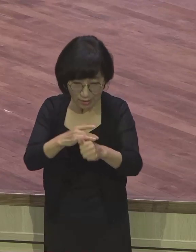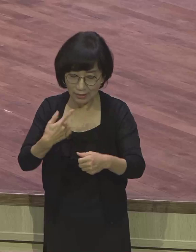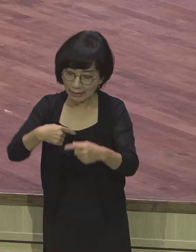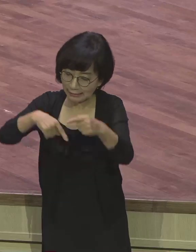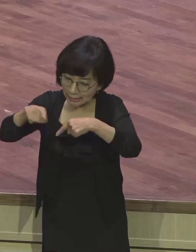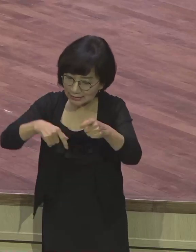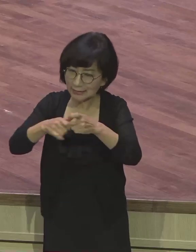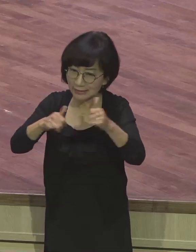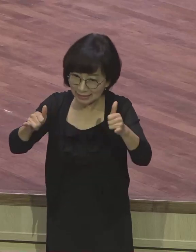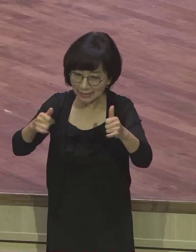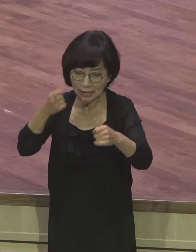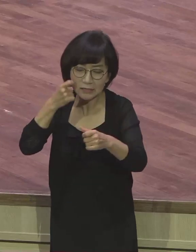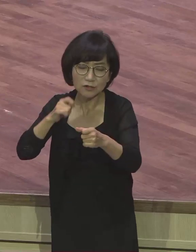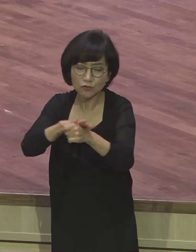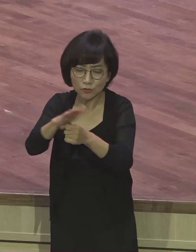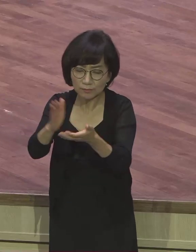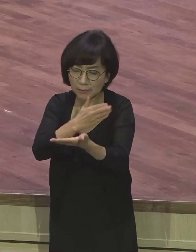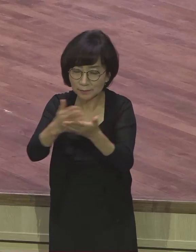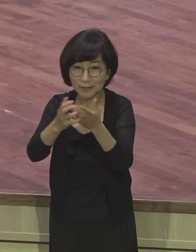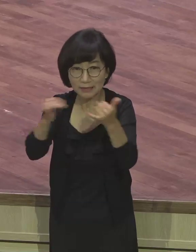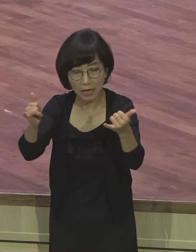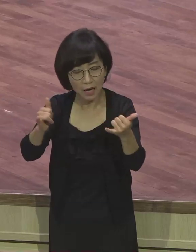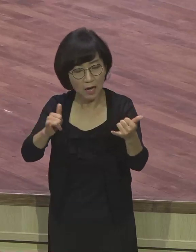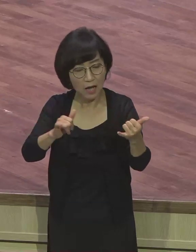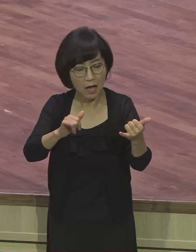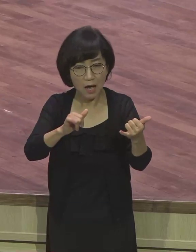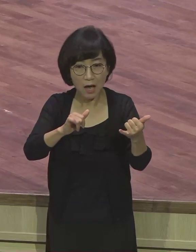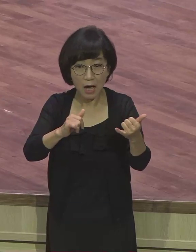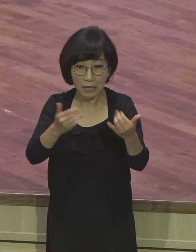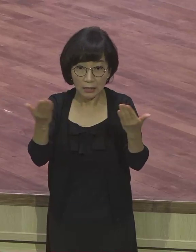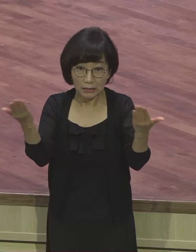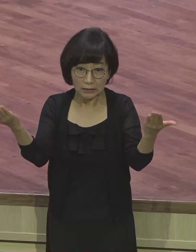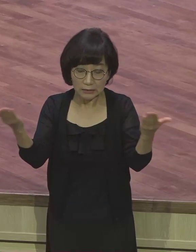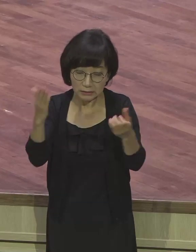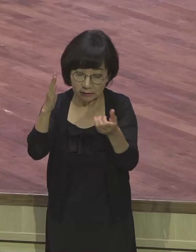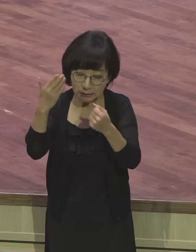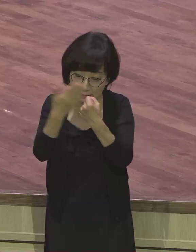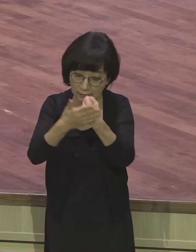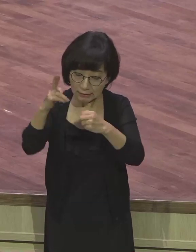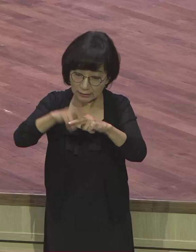부지런함으로, 긍휼을 베푸는 자는 즐거움으로 할 것이니라.